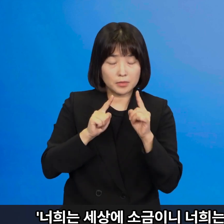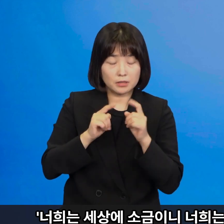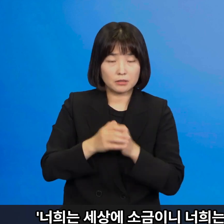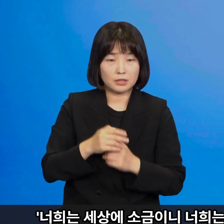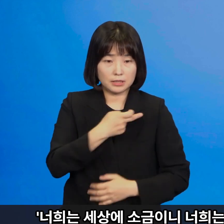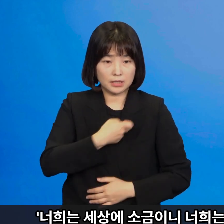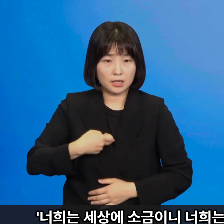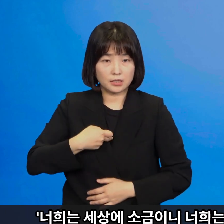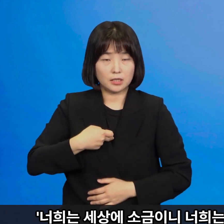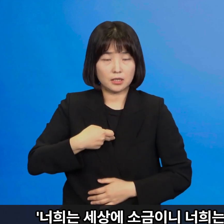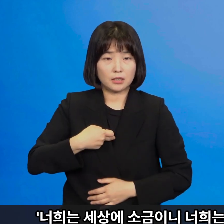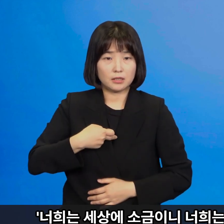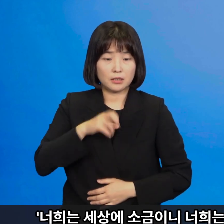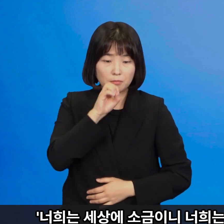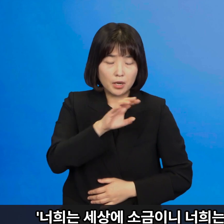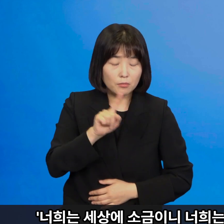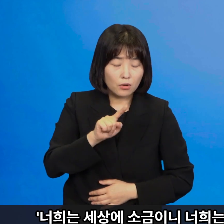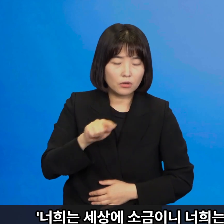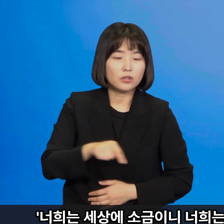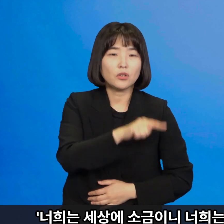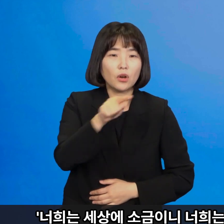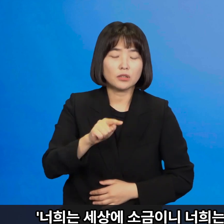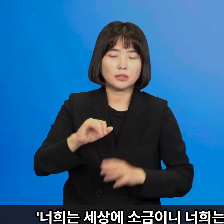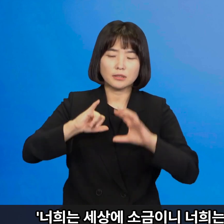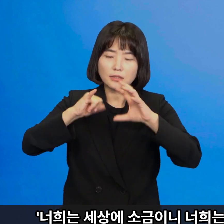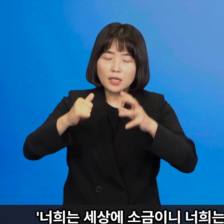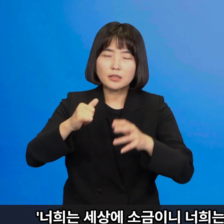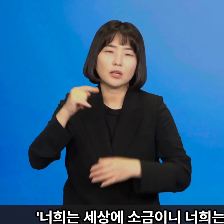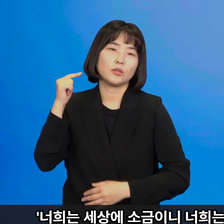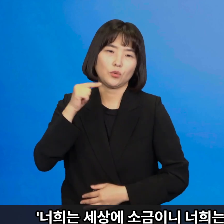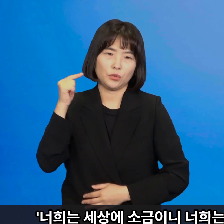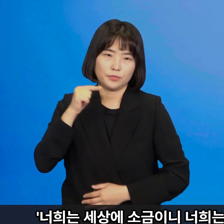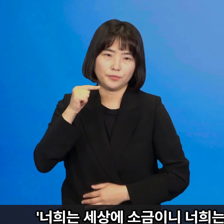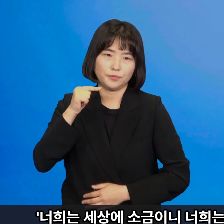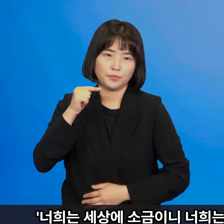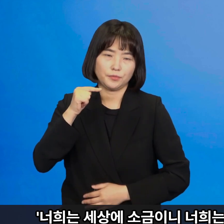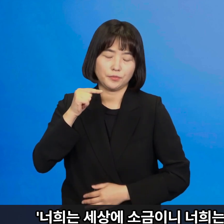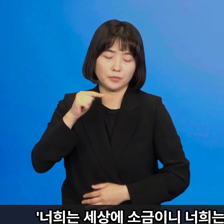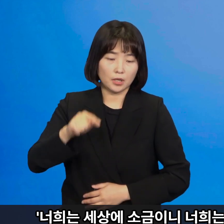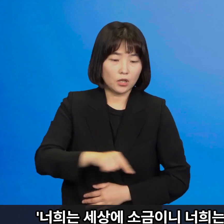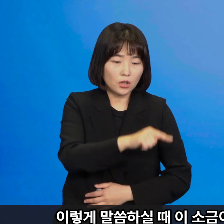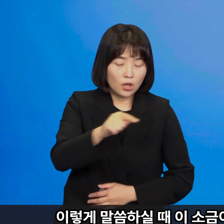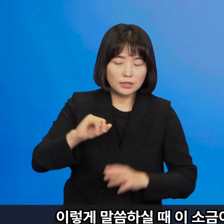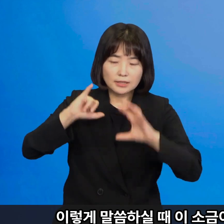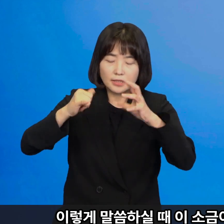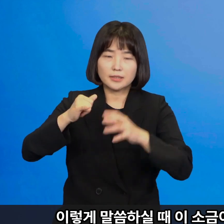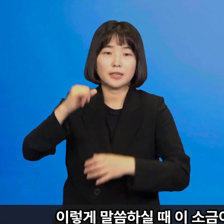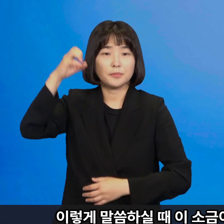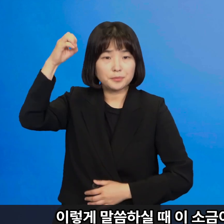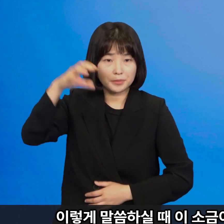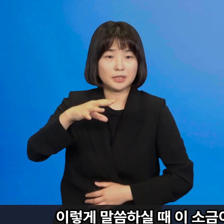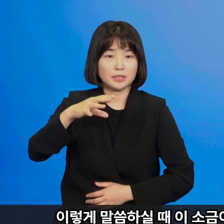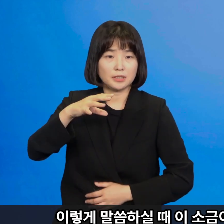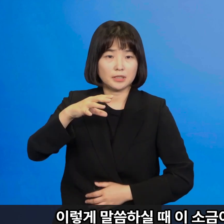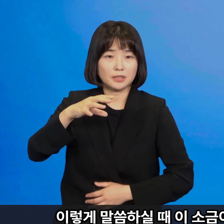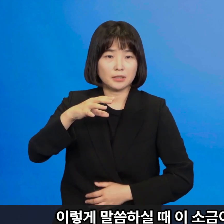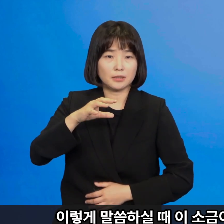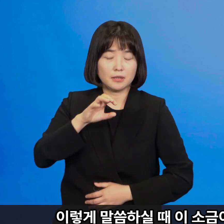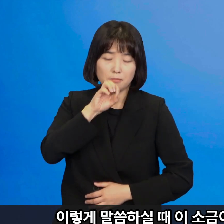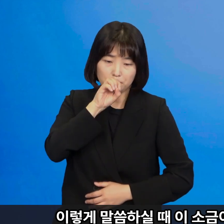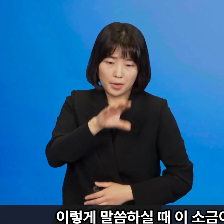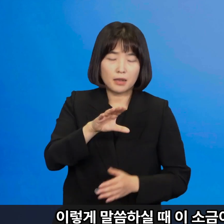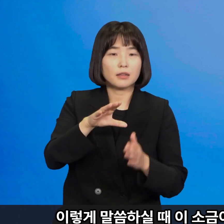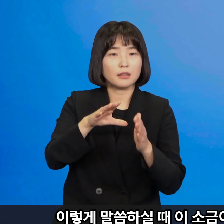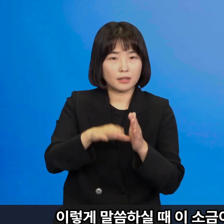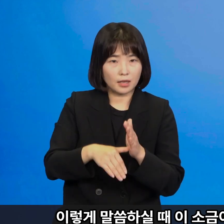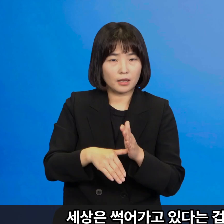너희는 세상의 소금이니 너희는 세상의 빛이라 라고 말씀하셨어요. 이렇게 말씀하실 때 이 소금이라고 했을